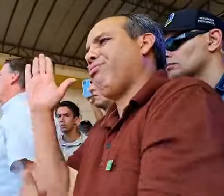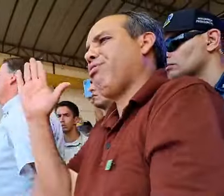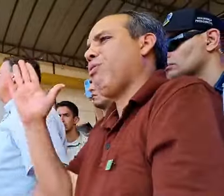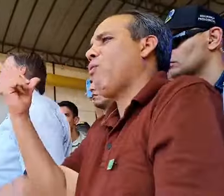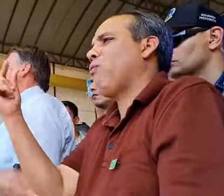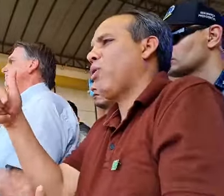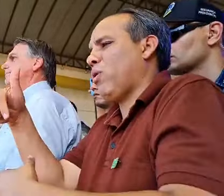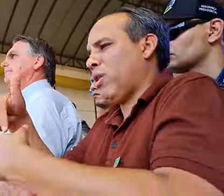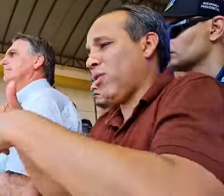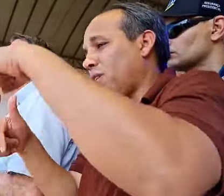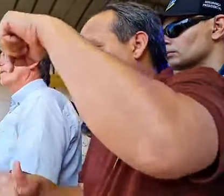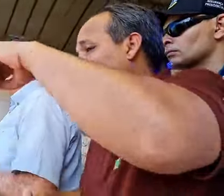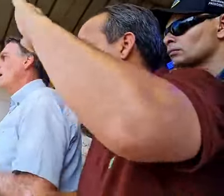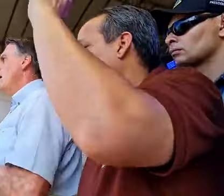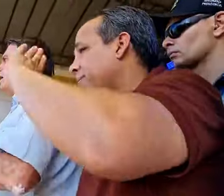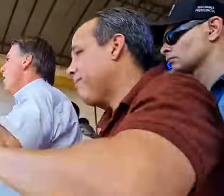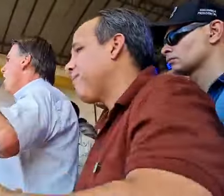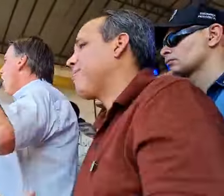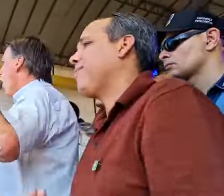Brasil.